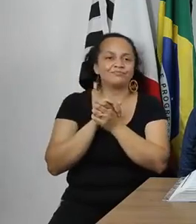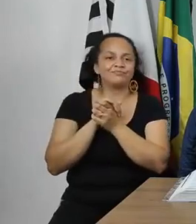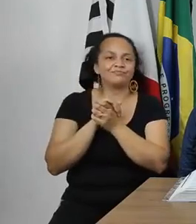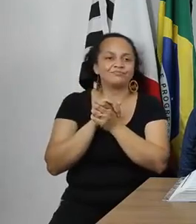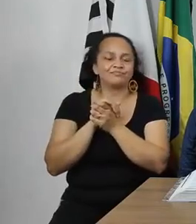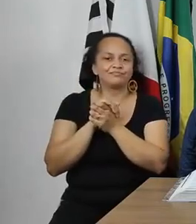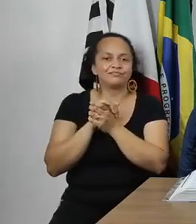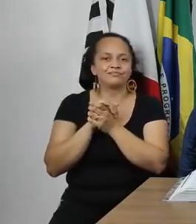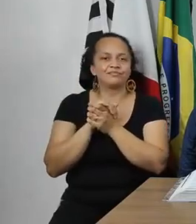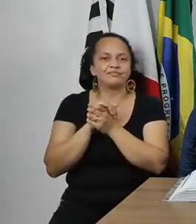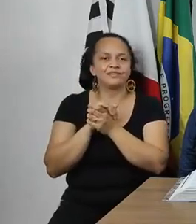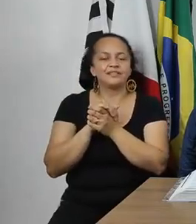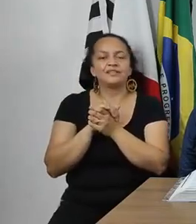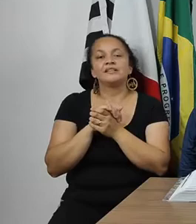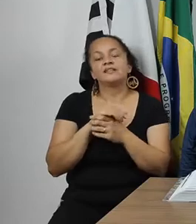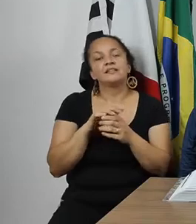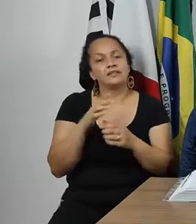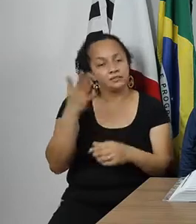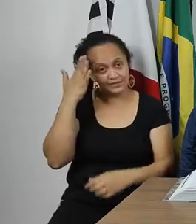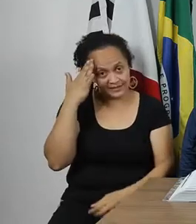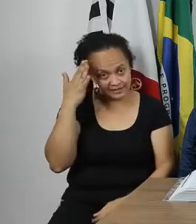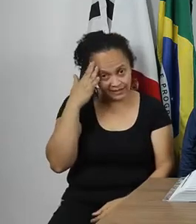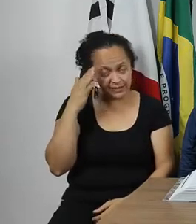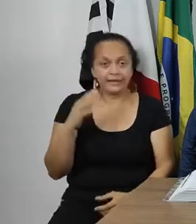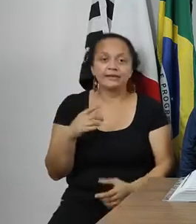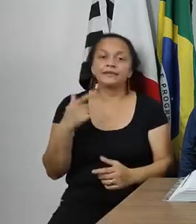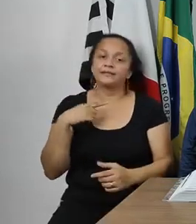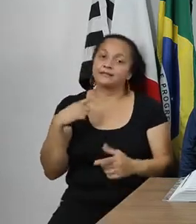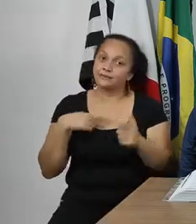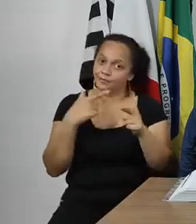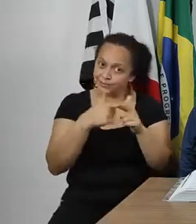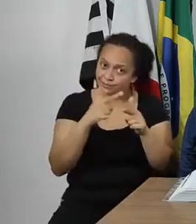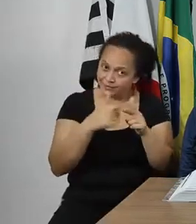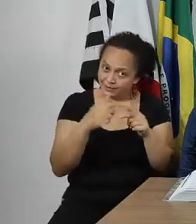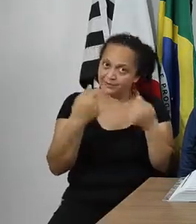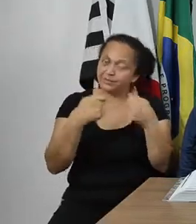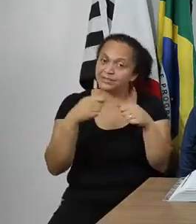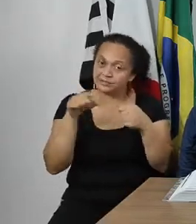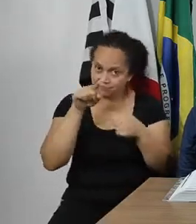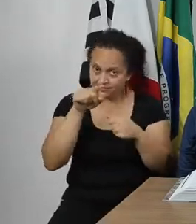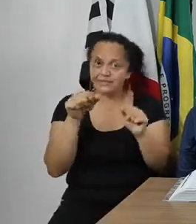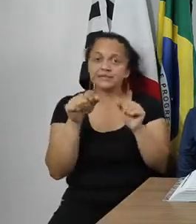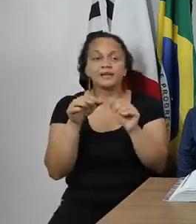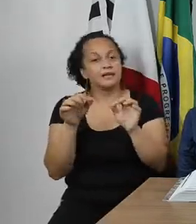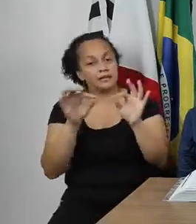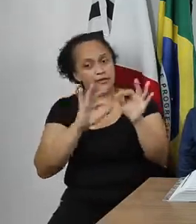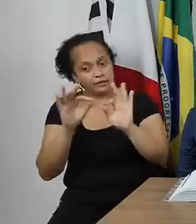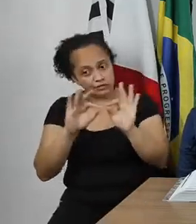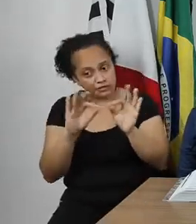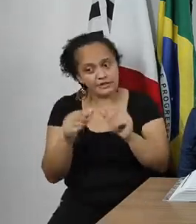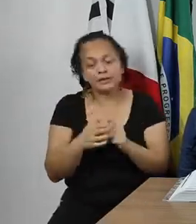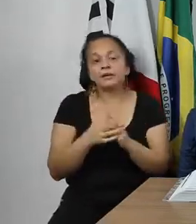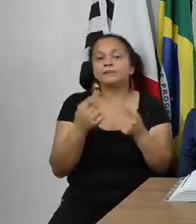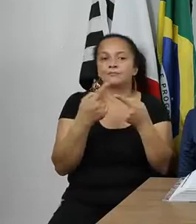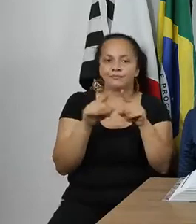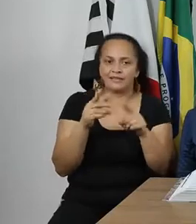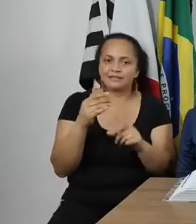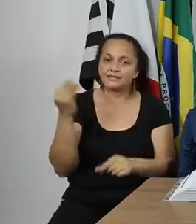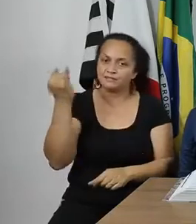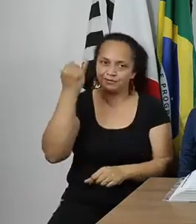dizendo que todas as situações vão ser assim. Cada um tem a sua parte. Mas existem momentos em